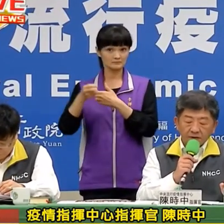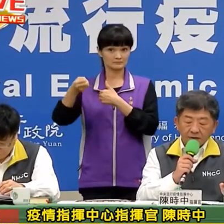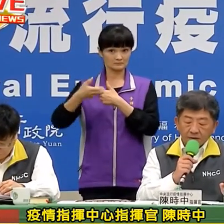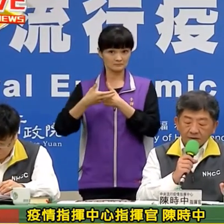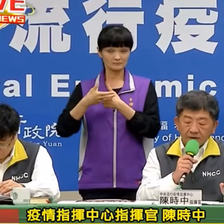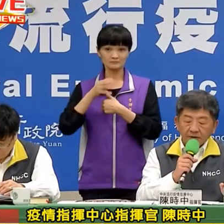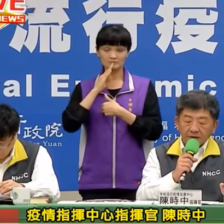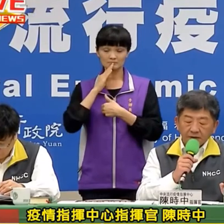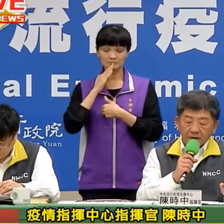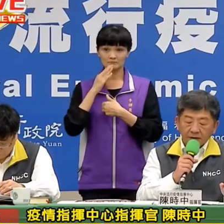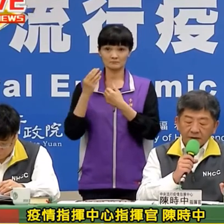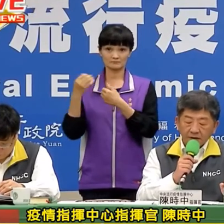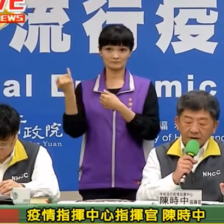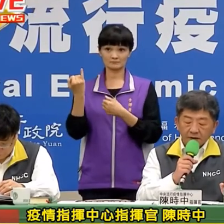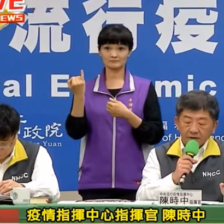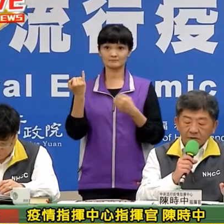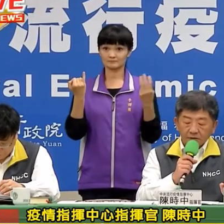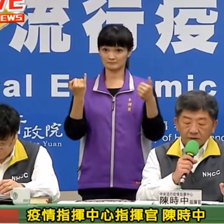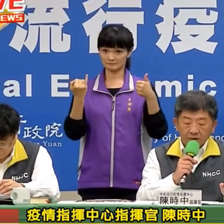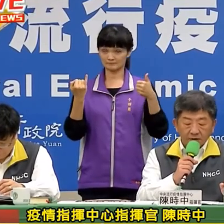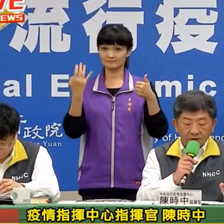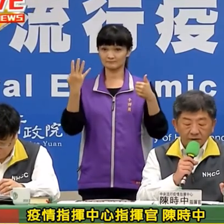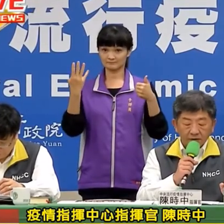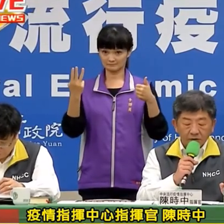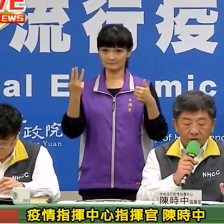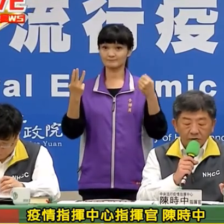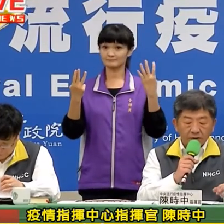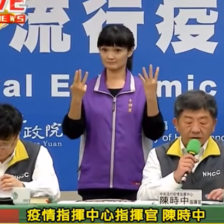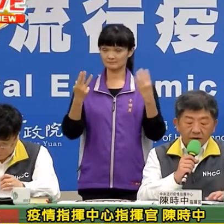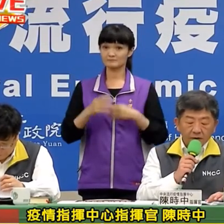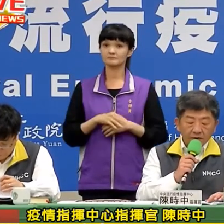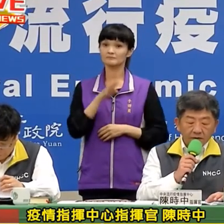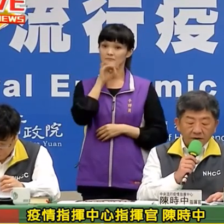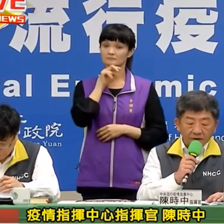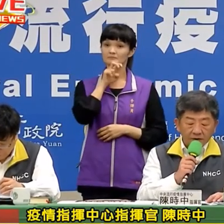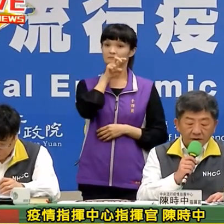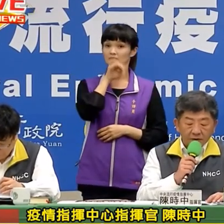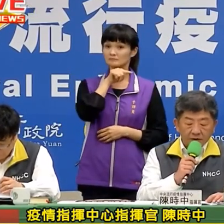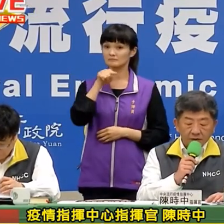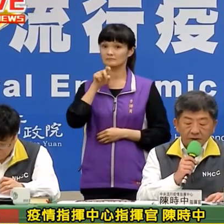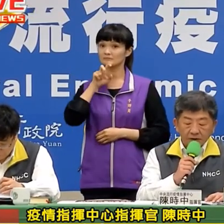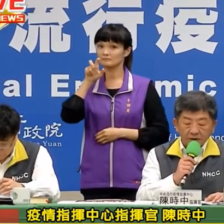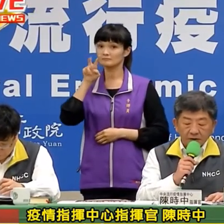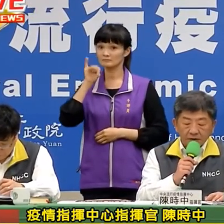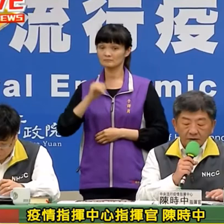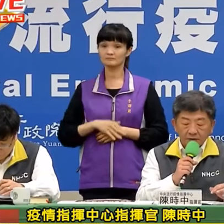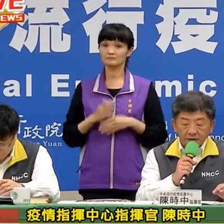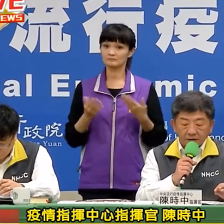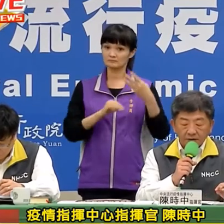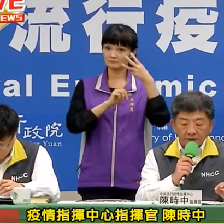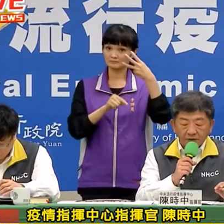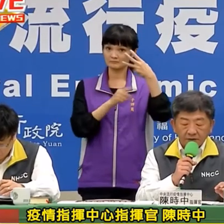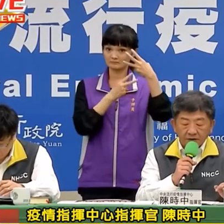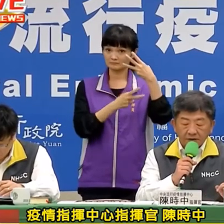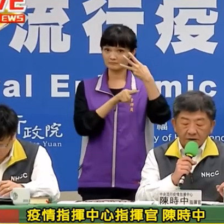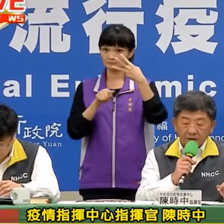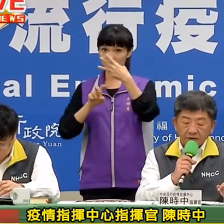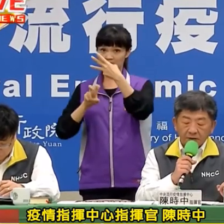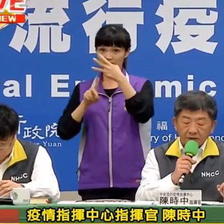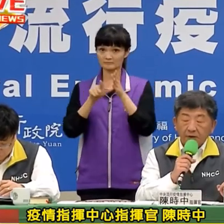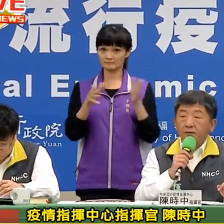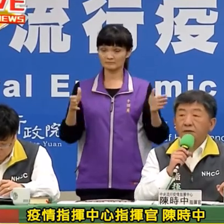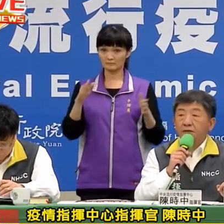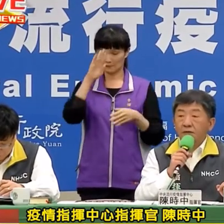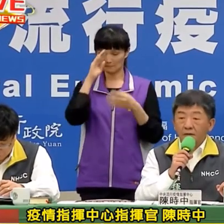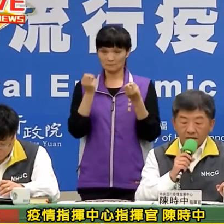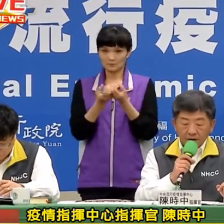境外移入是3女4男，那年龄是20多岁到70多岁，入境日介于3月2日到22日，发病日